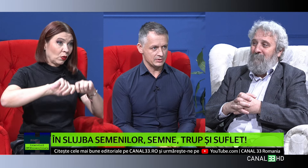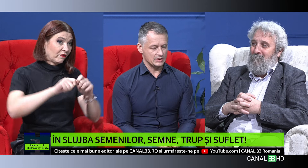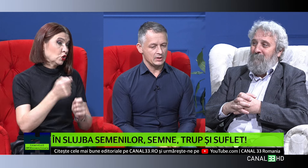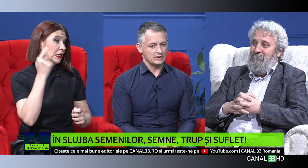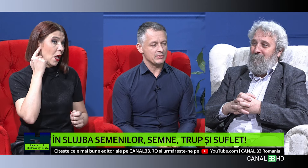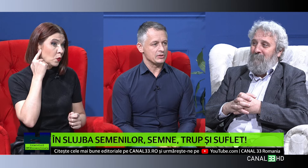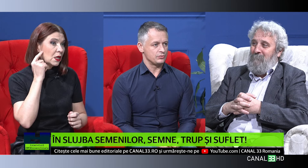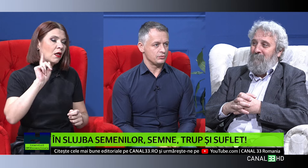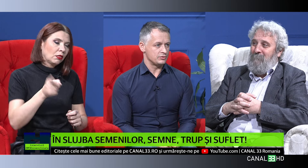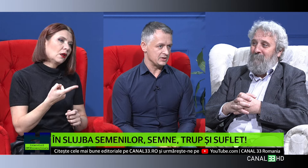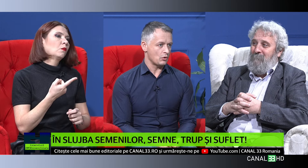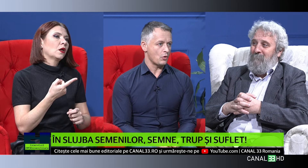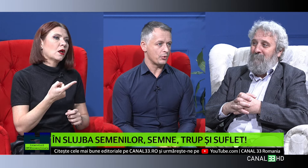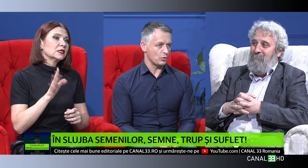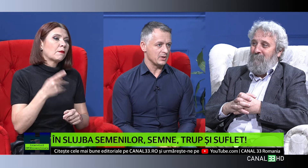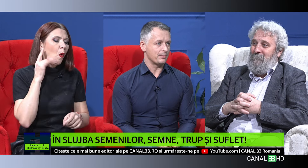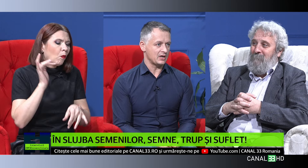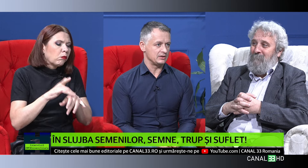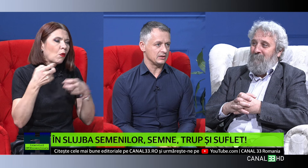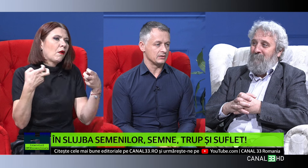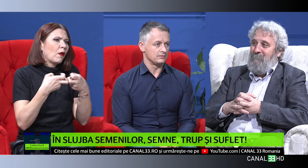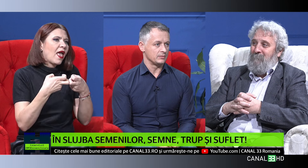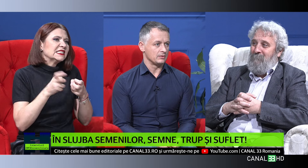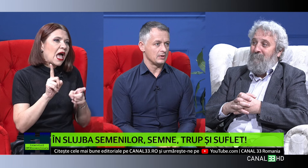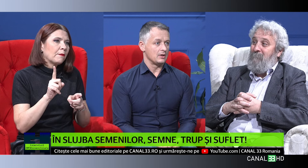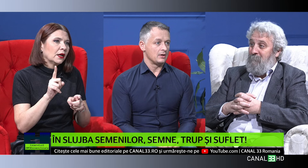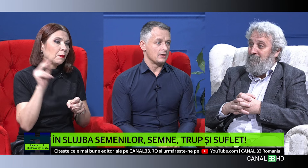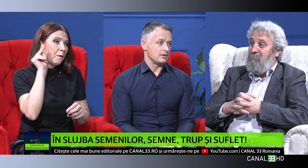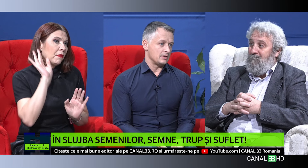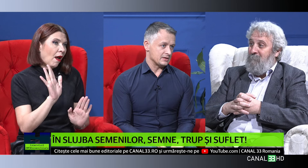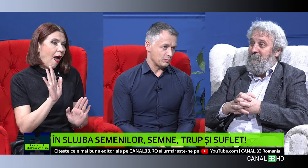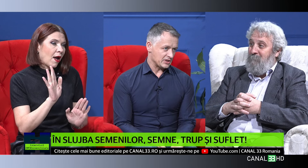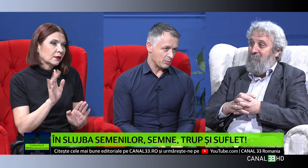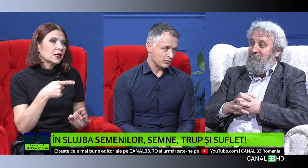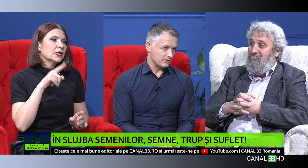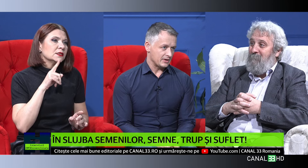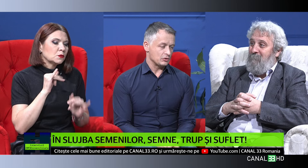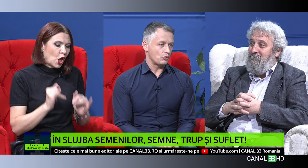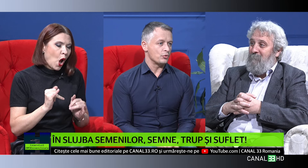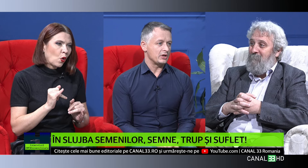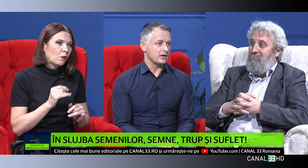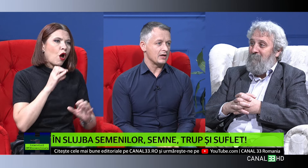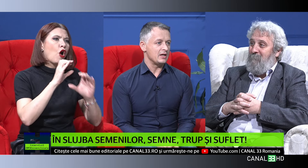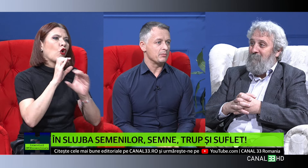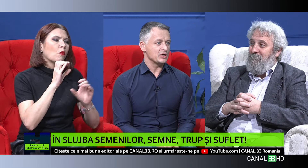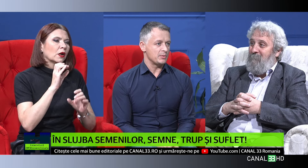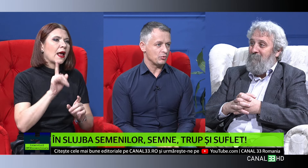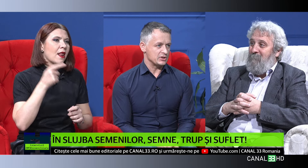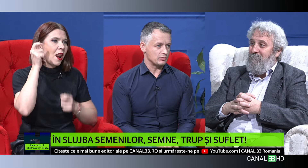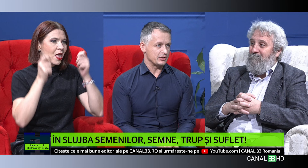auz, trebuie să susțină o probă practică. Ea se numește, la momentul de față, comunicare în limbaj mimico-gestual